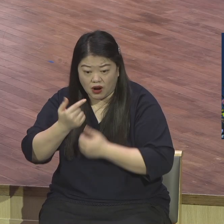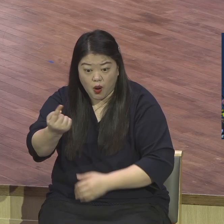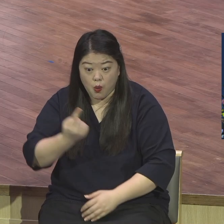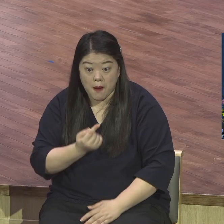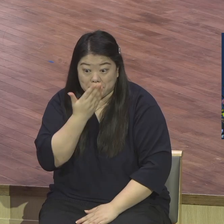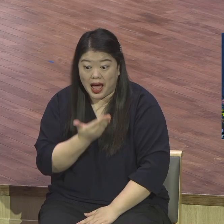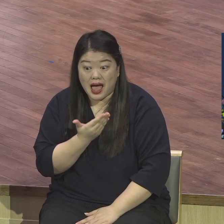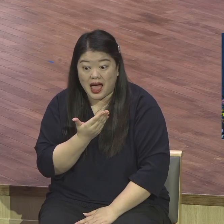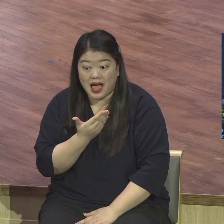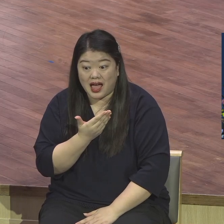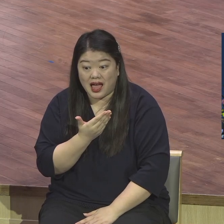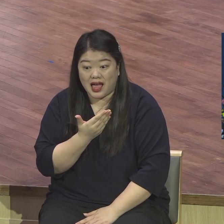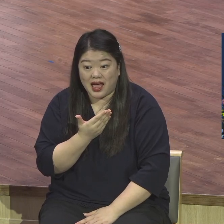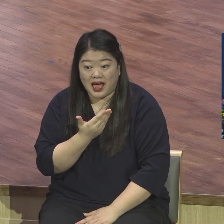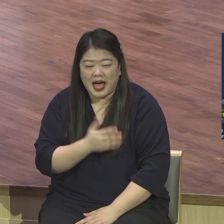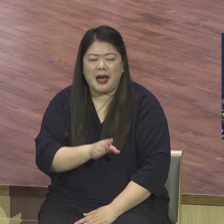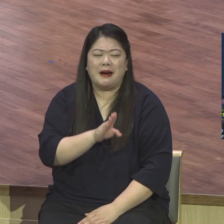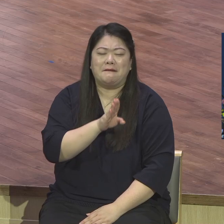복음만 말하니까.